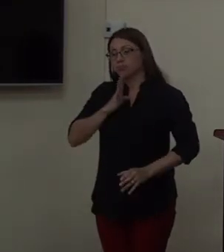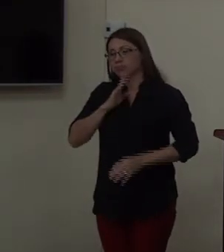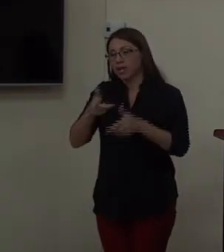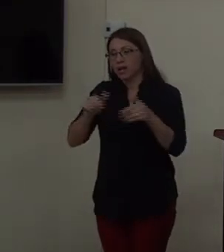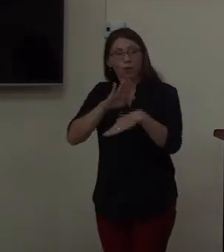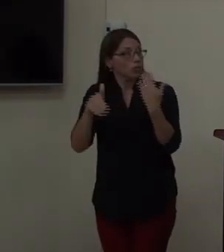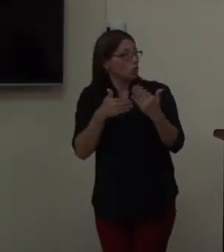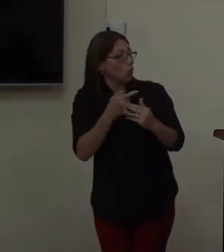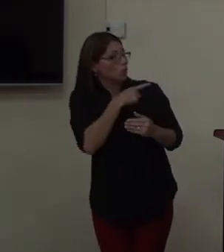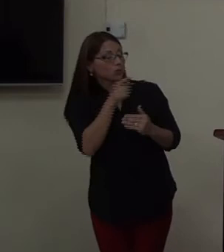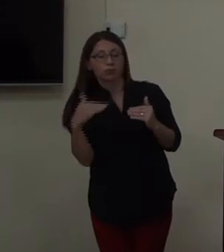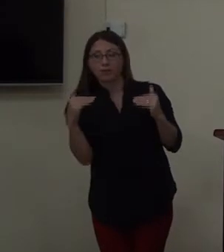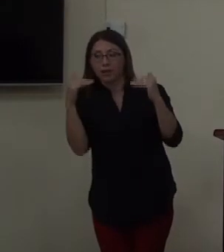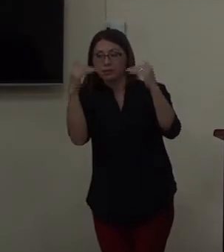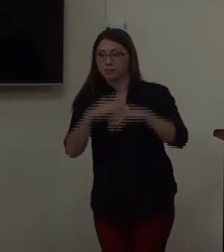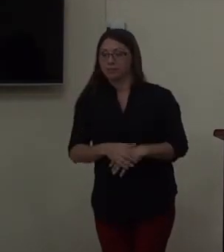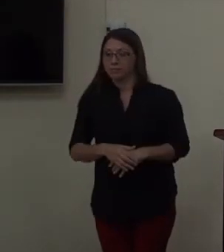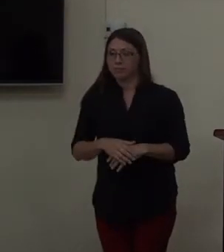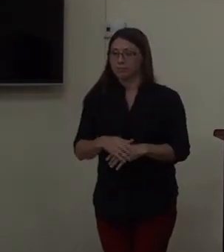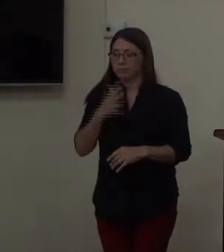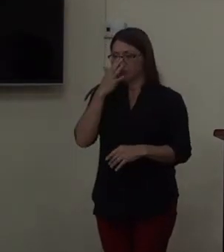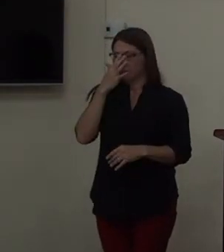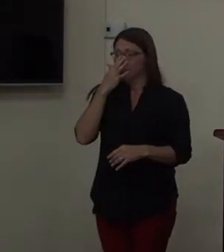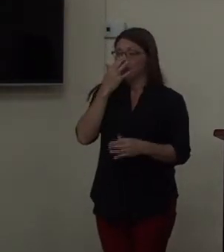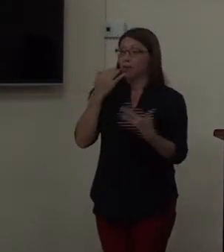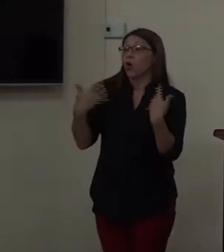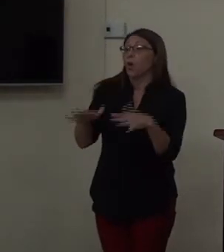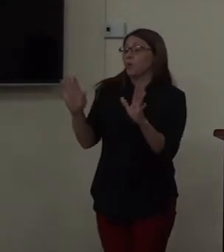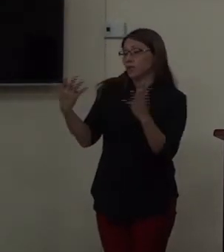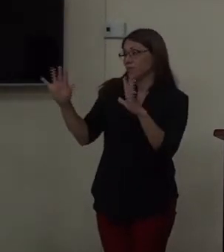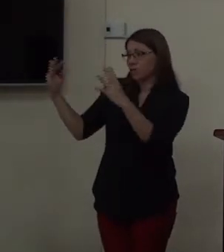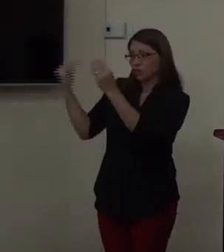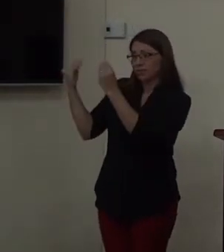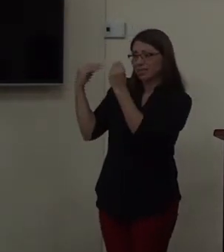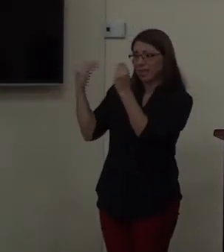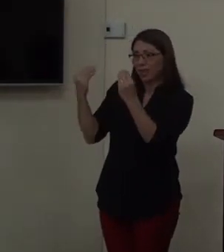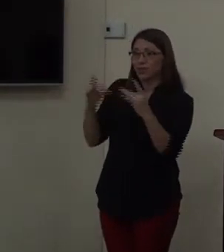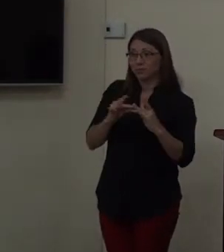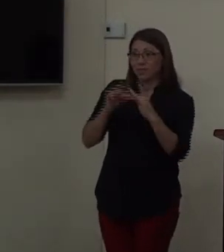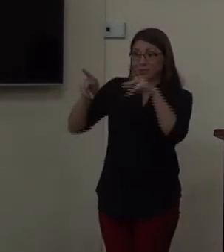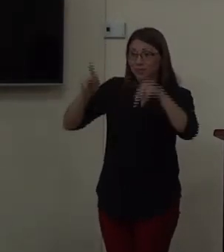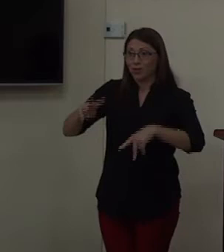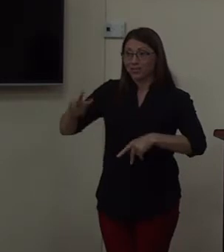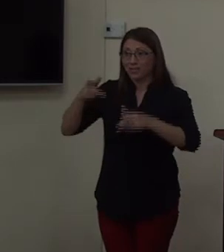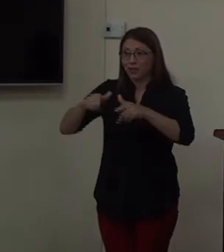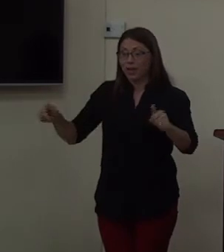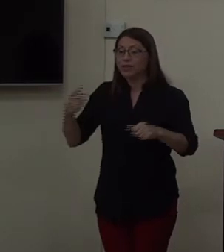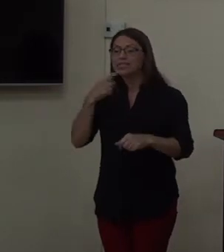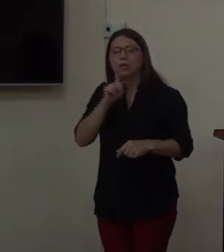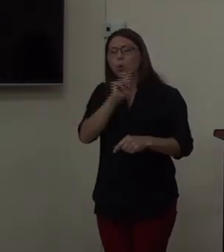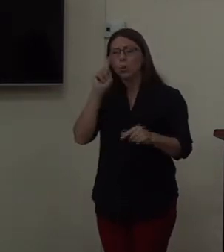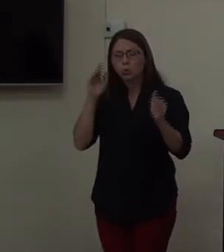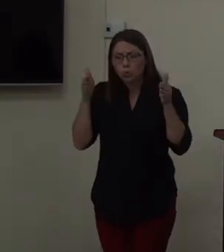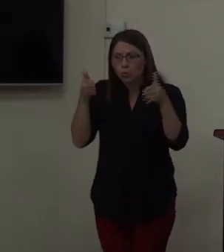niveles, ¿verdad? Yéndonos más allá, como nos han enseñado, sobre todo en segundas lenguas, que no, nos vayamos a la noción